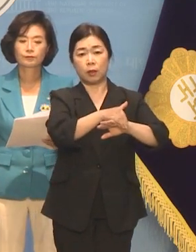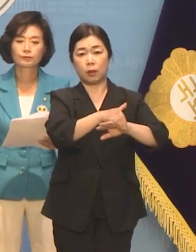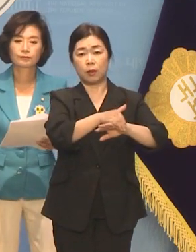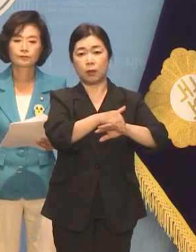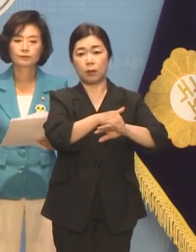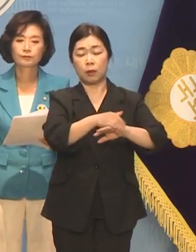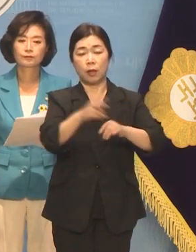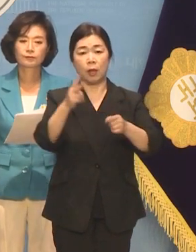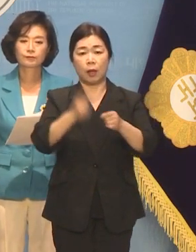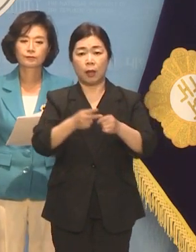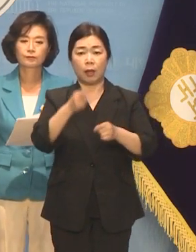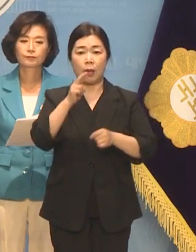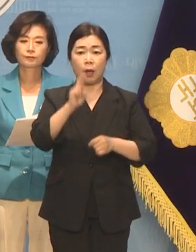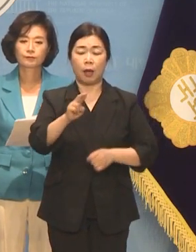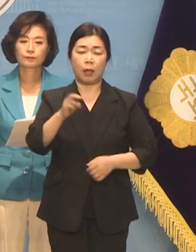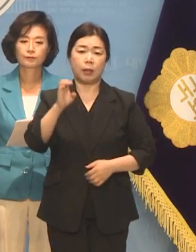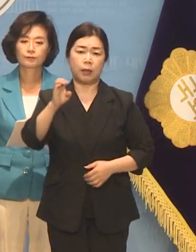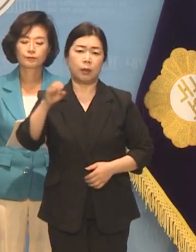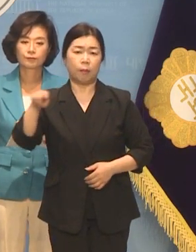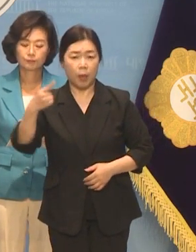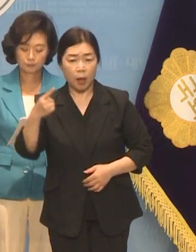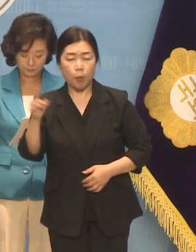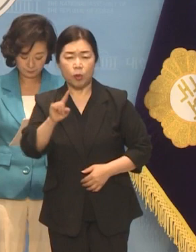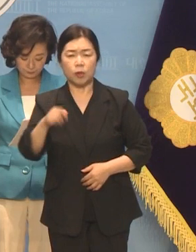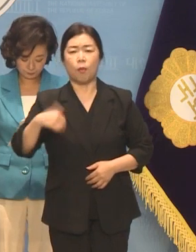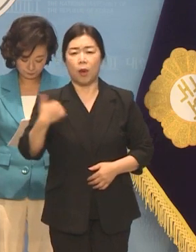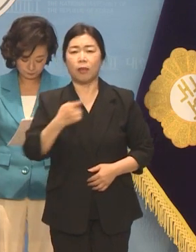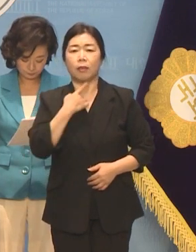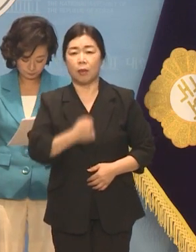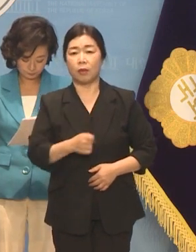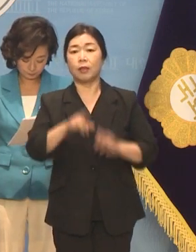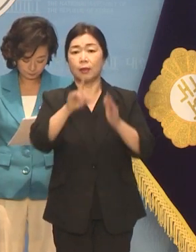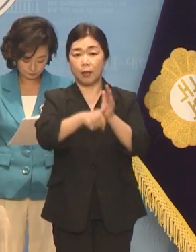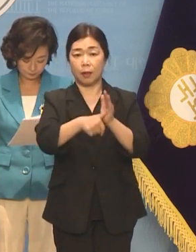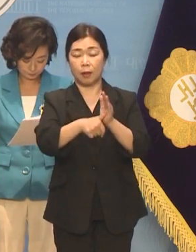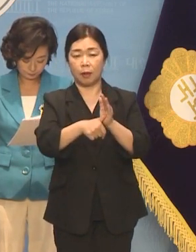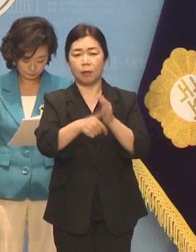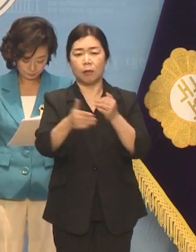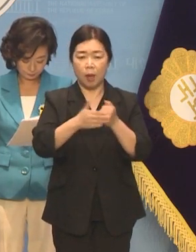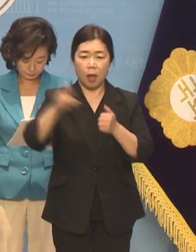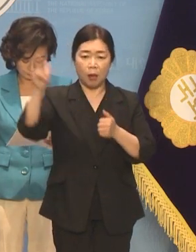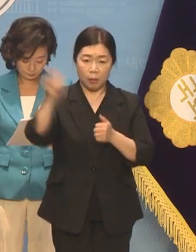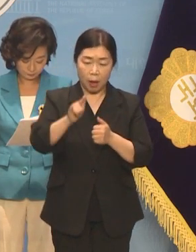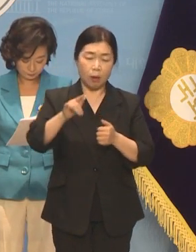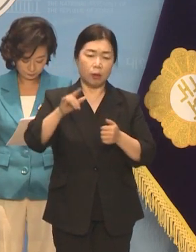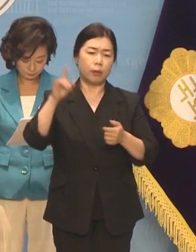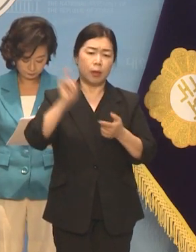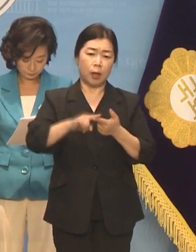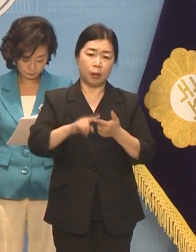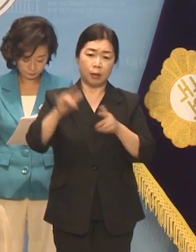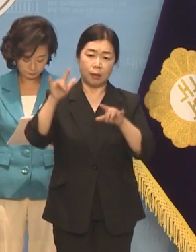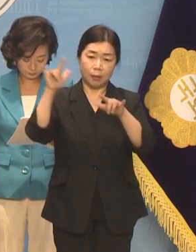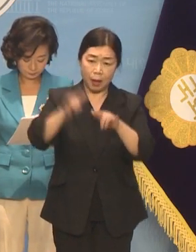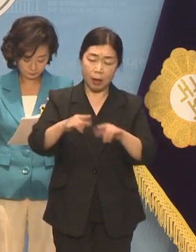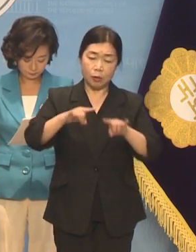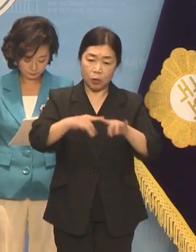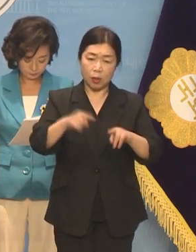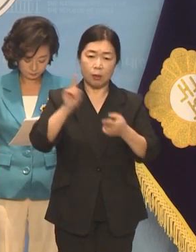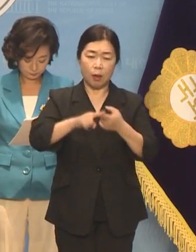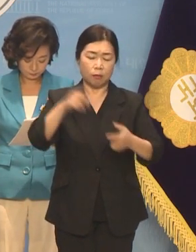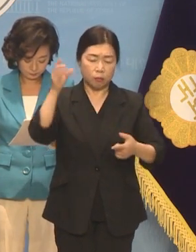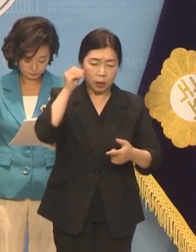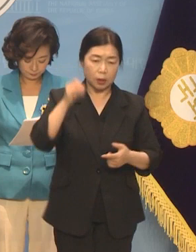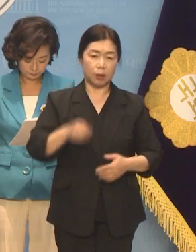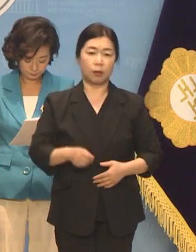몰랐던 대통령 후보 시절부터 태양광에 대한 무지와 감정적 혐오에서 비롯된 것이